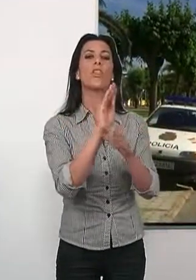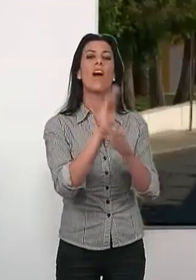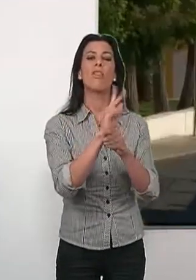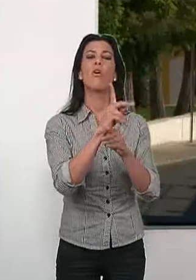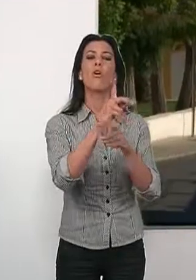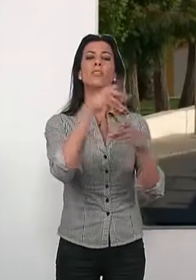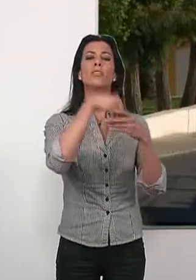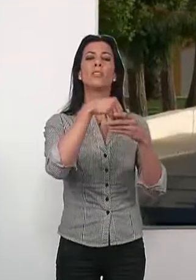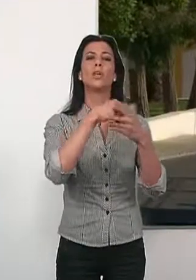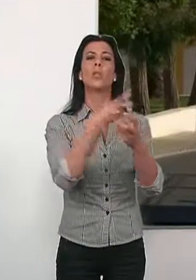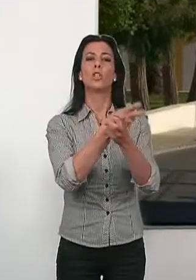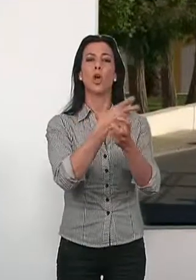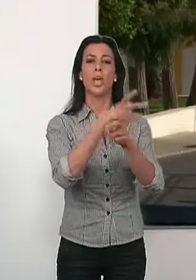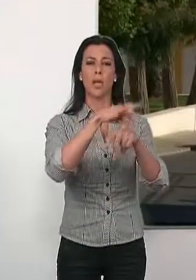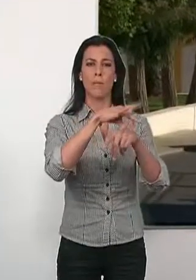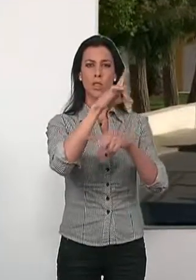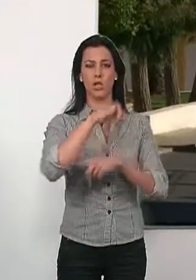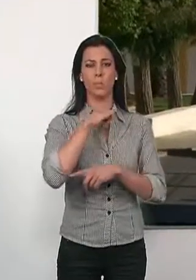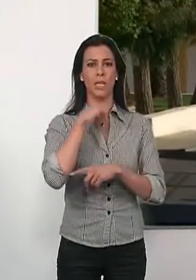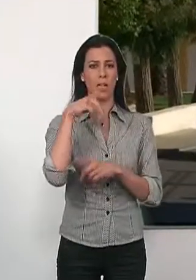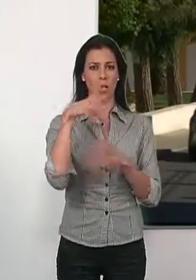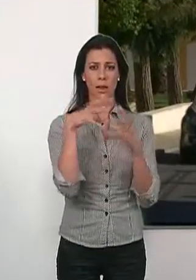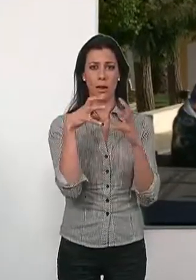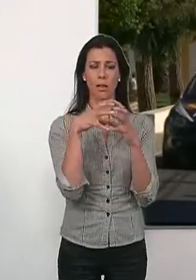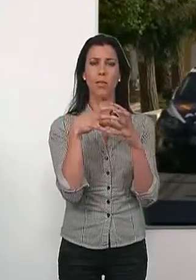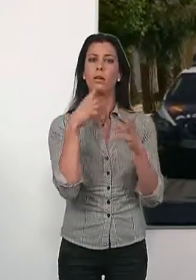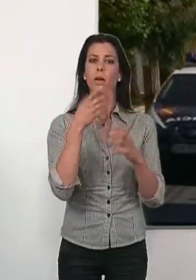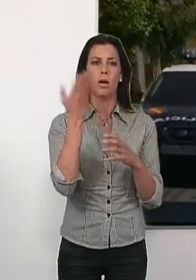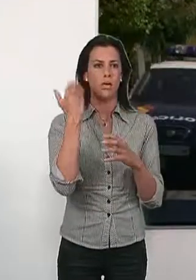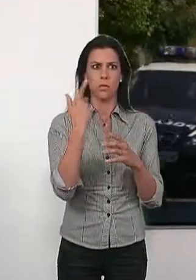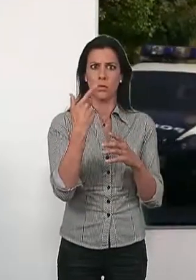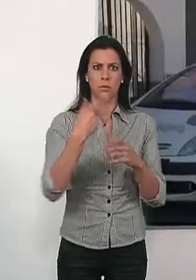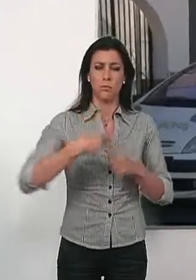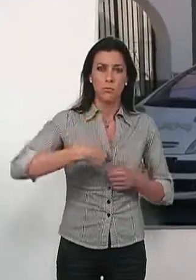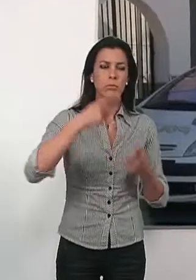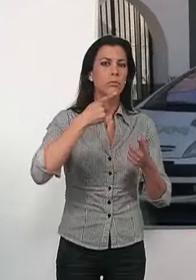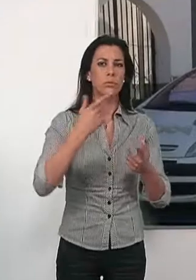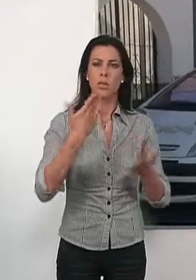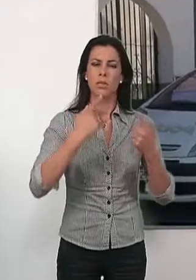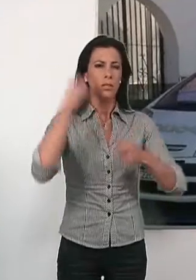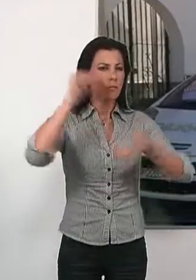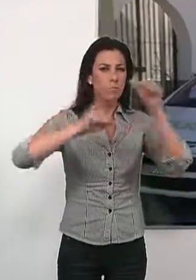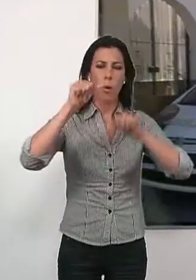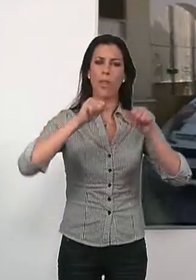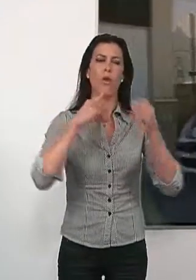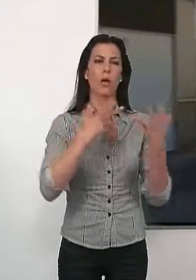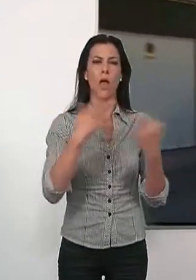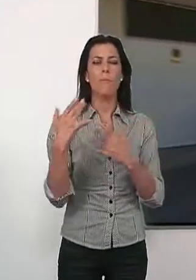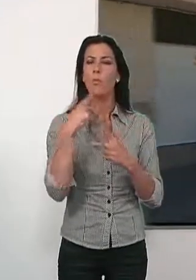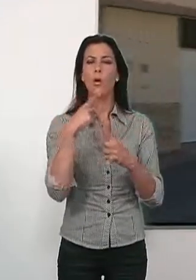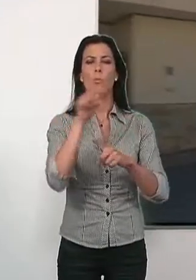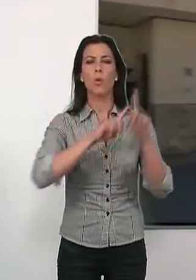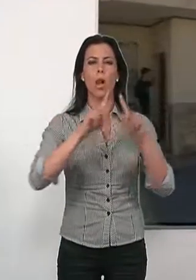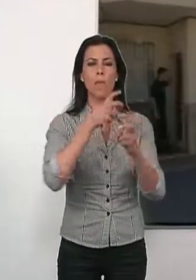cuidados intensivos del hospital de traumatología de granada donde en el día de ayer fue intervenida quirúrgicamente por un traumatismo